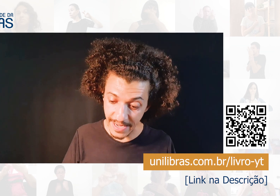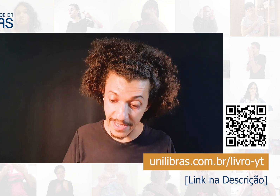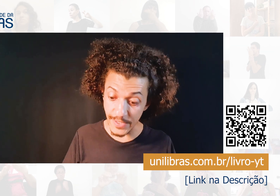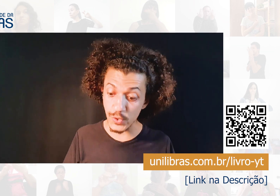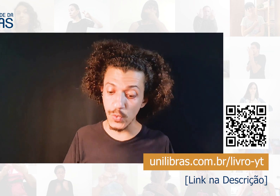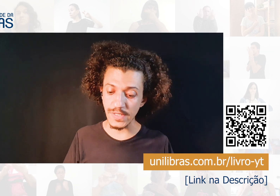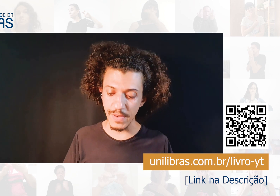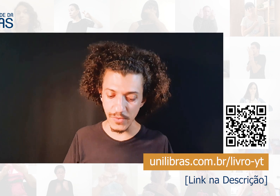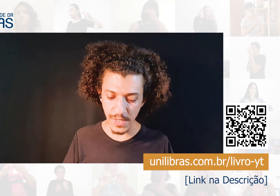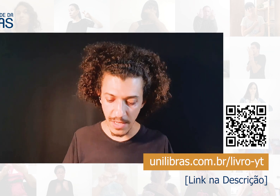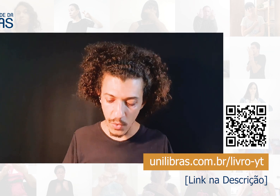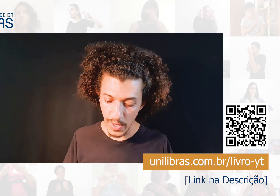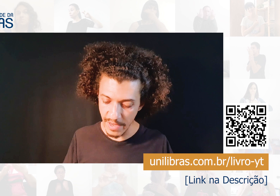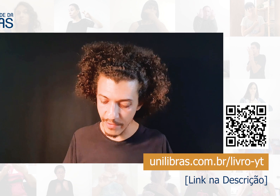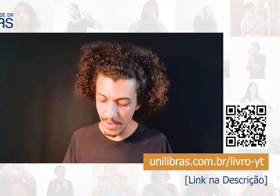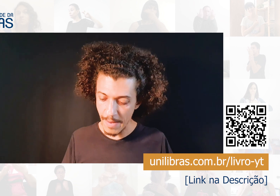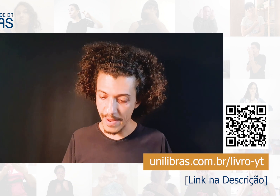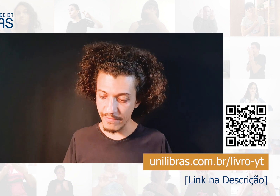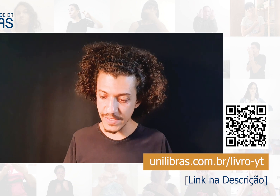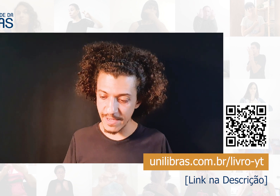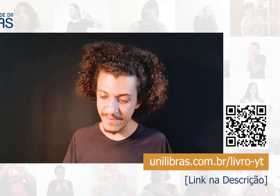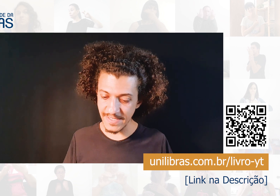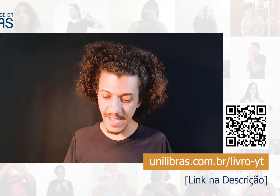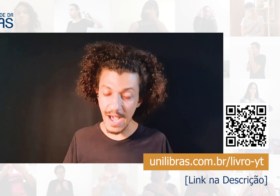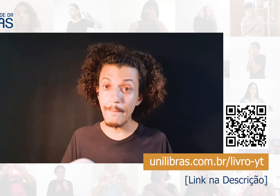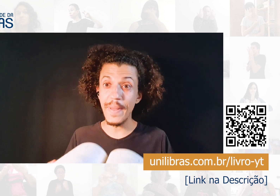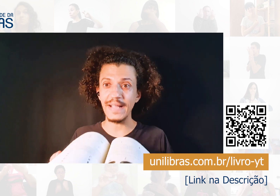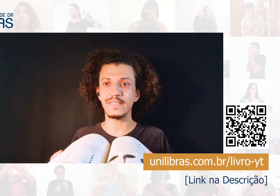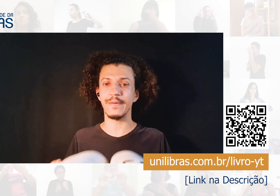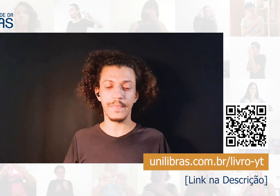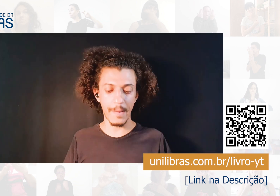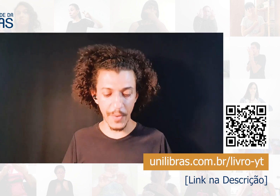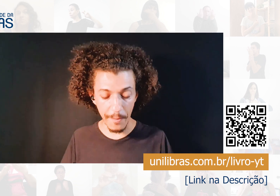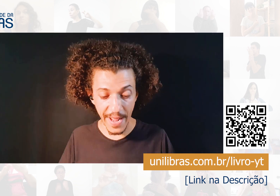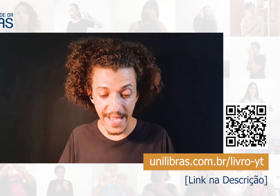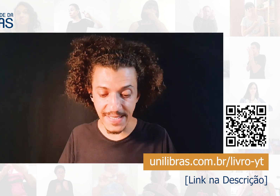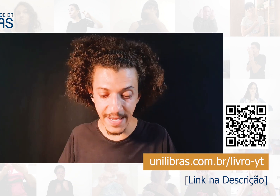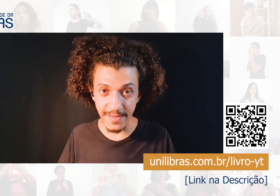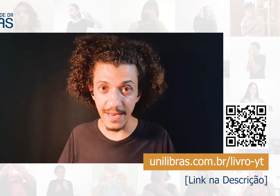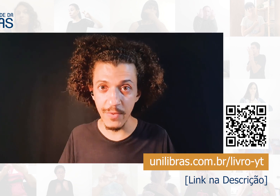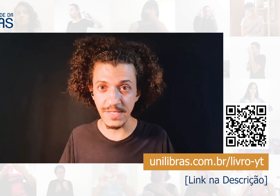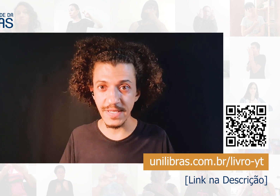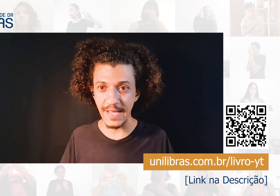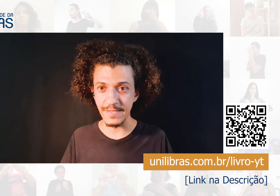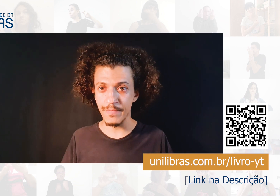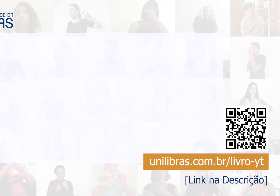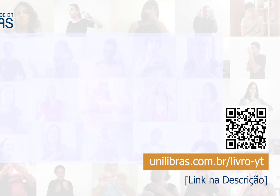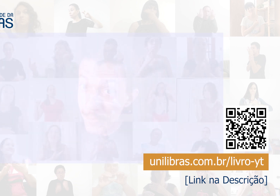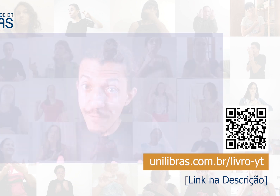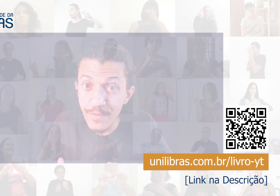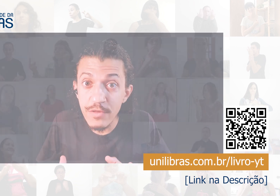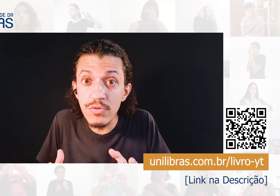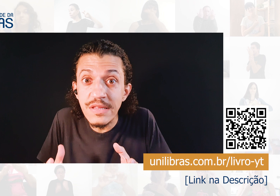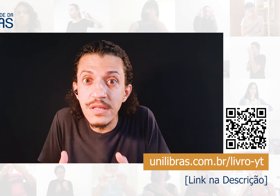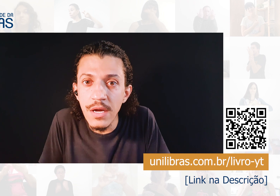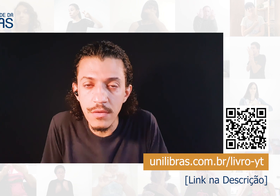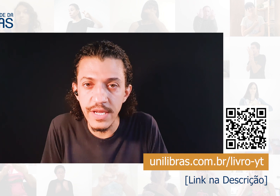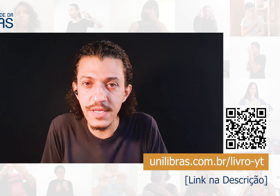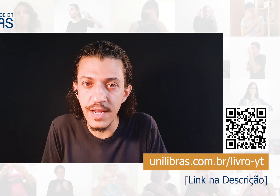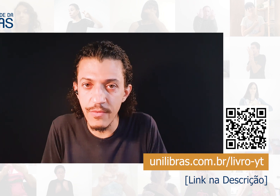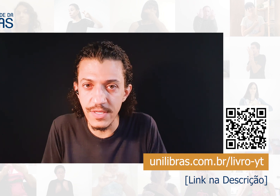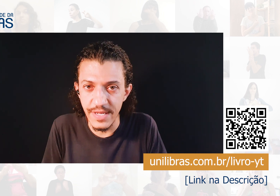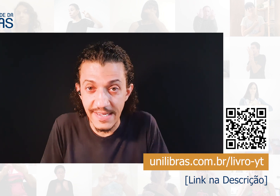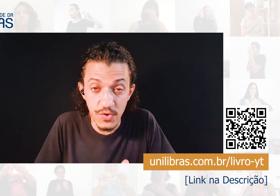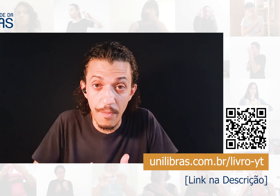você ter aí em suas mãos o livro para você fazer a prática da própria escrita da língua de sinais. Eu fui aprofundando